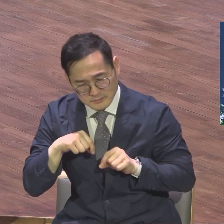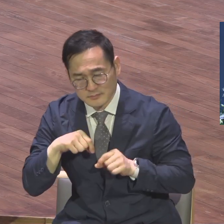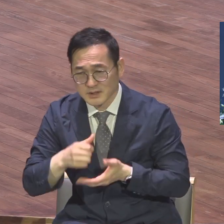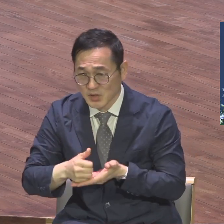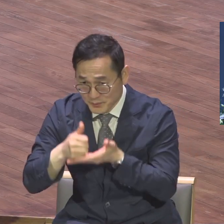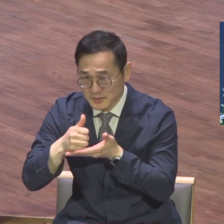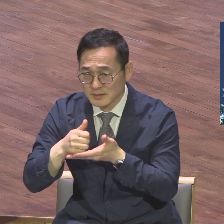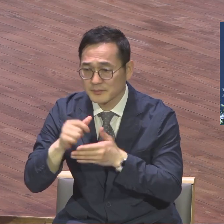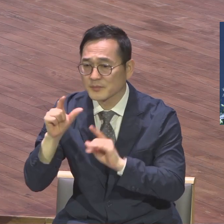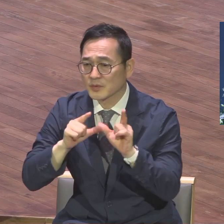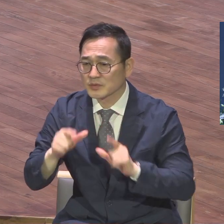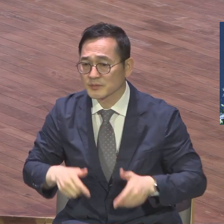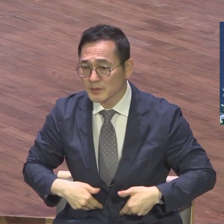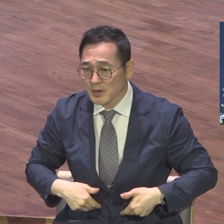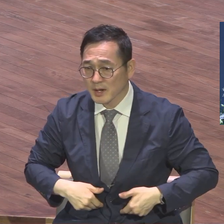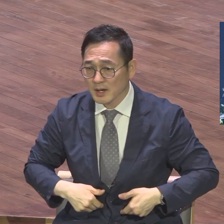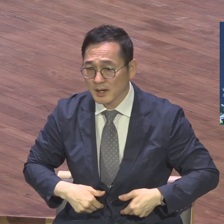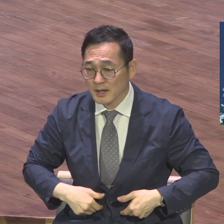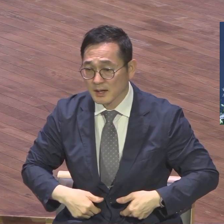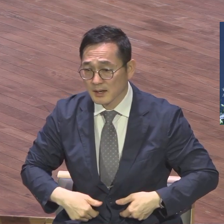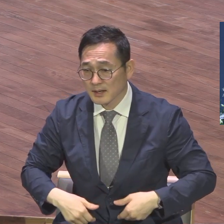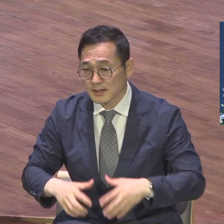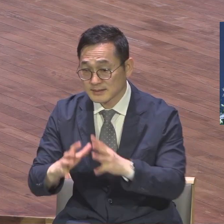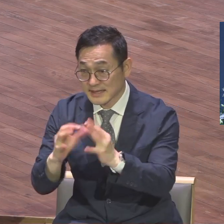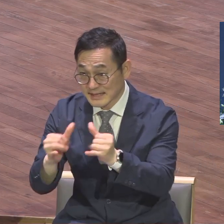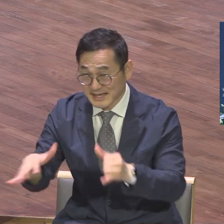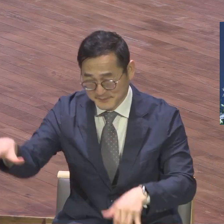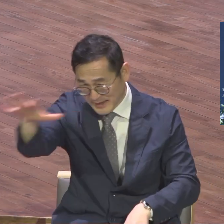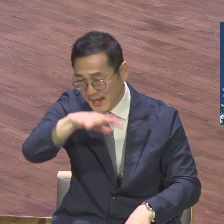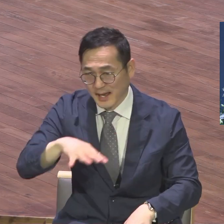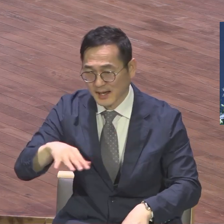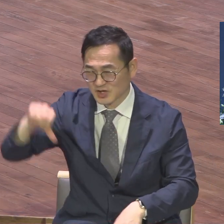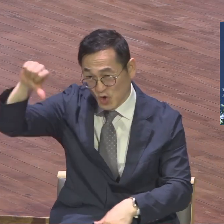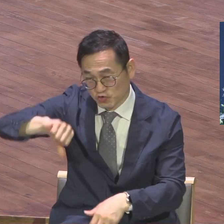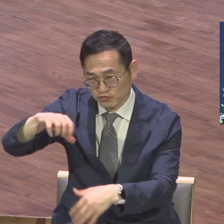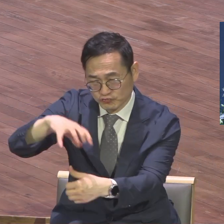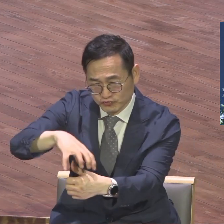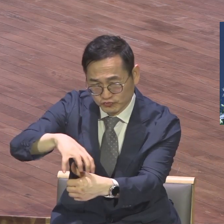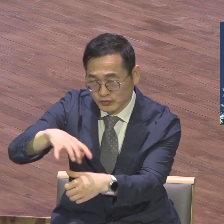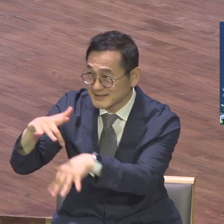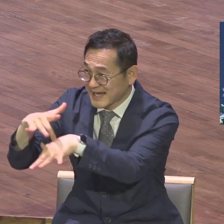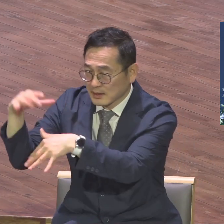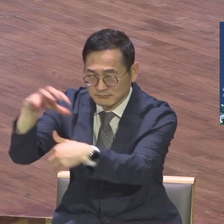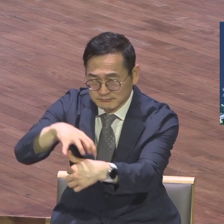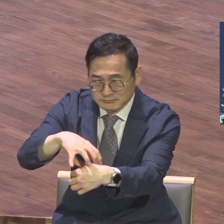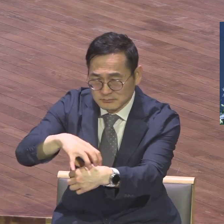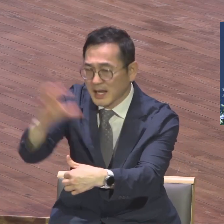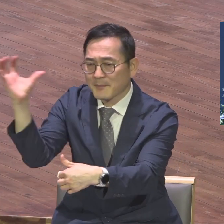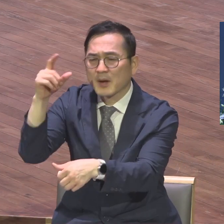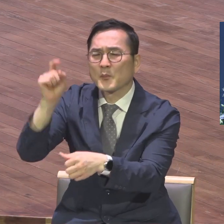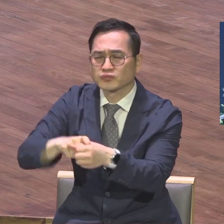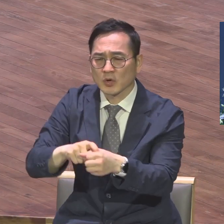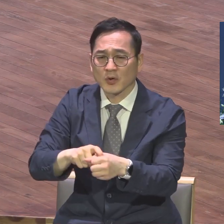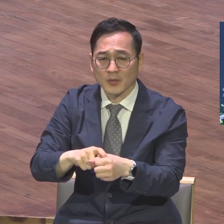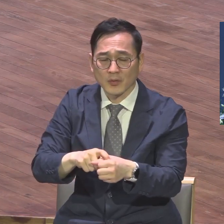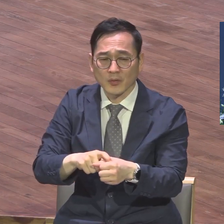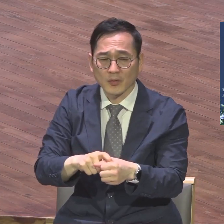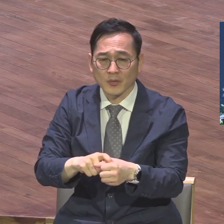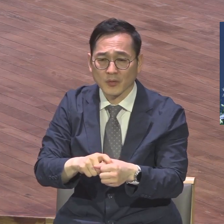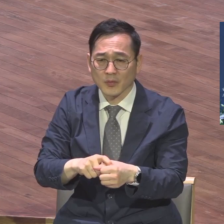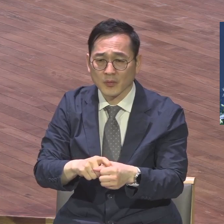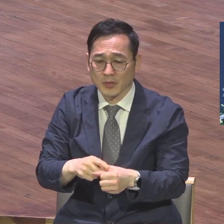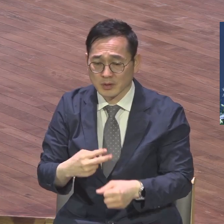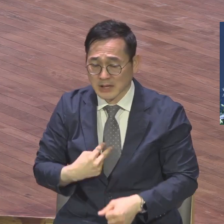모든 인류를 해방시키는 것이었어요. 모든 저주에서 원죄에서 해방시켜주는 것이